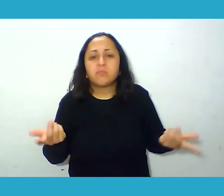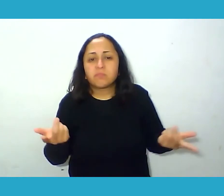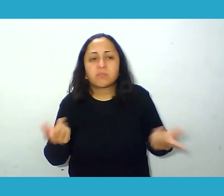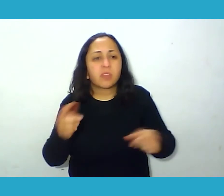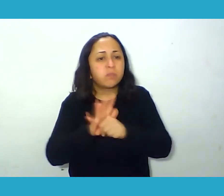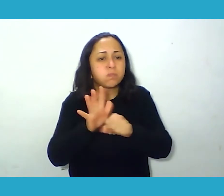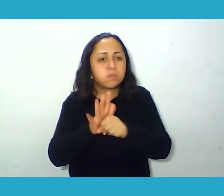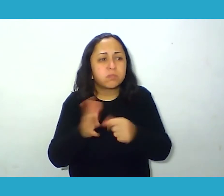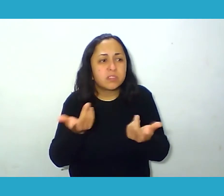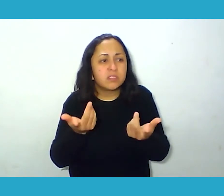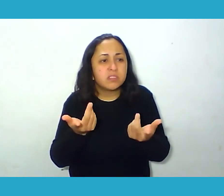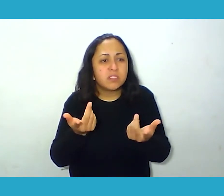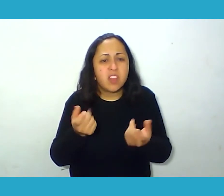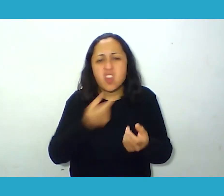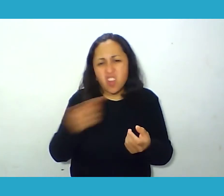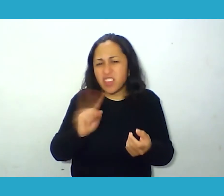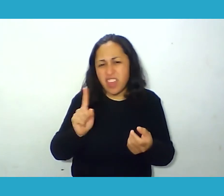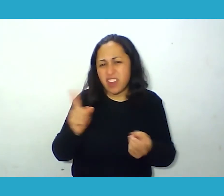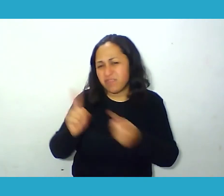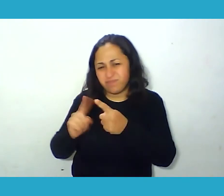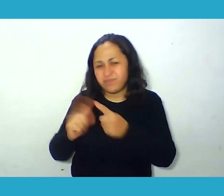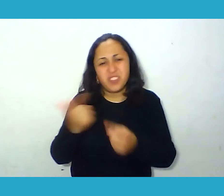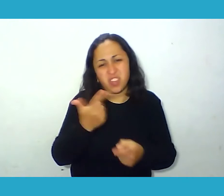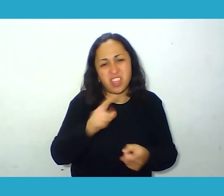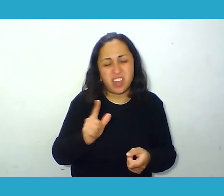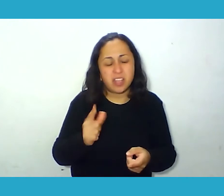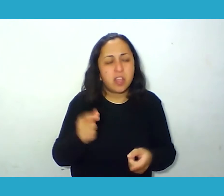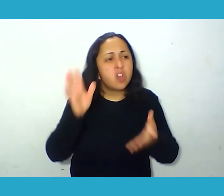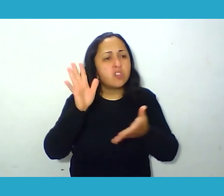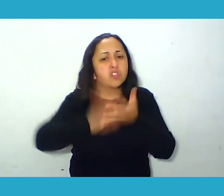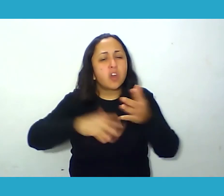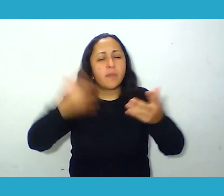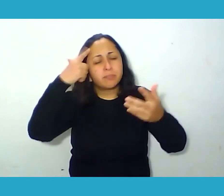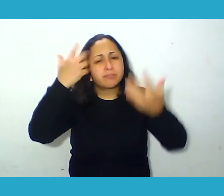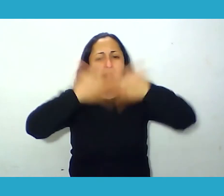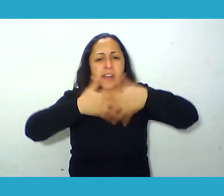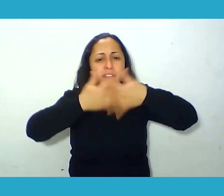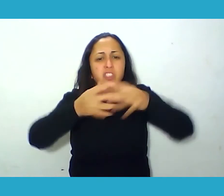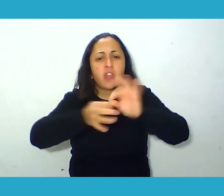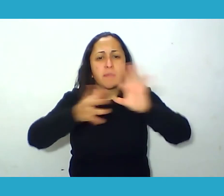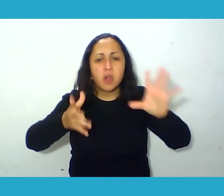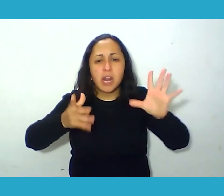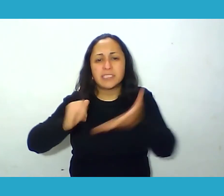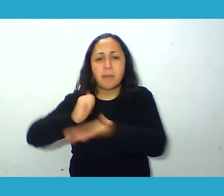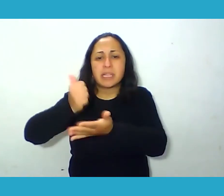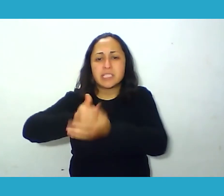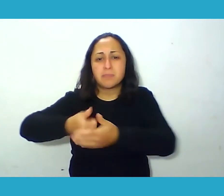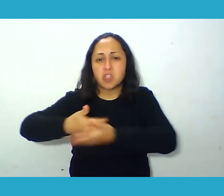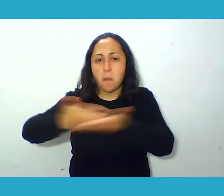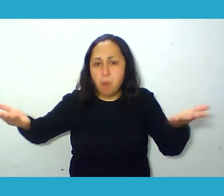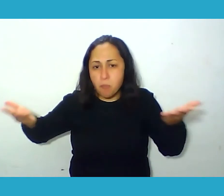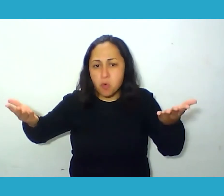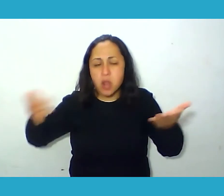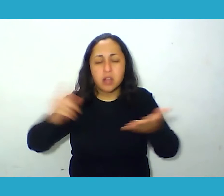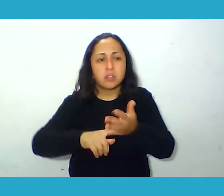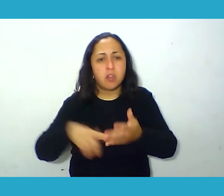que lleva a un lugar que no quieren. Acerca de la reflexión de la democracia y la participación popular, explica que hoy se han manifestado